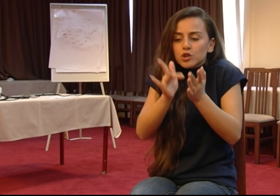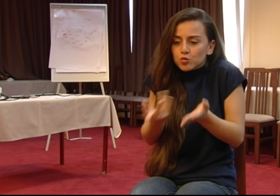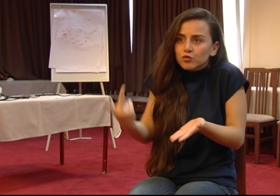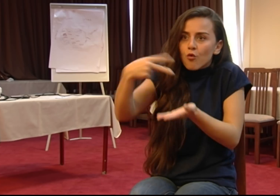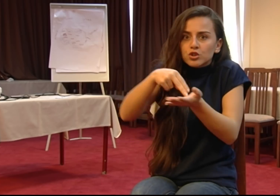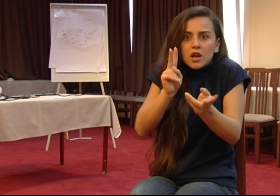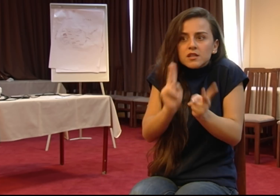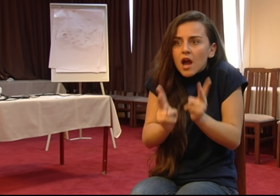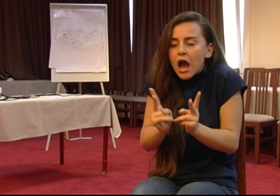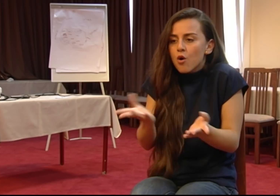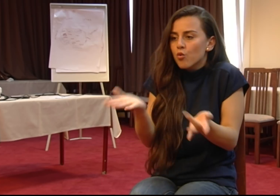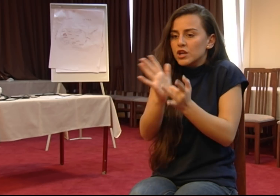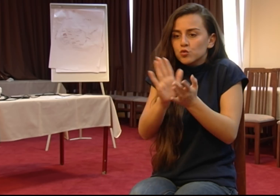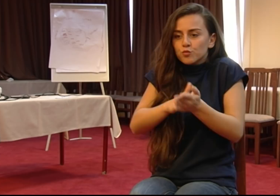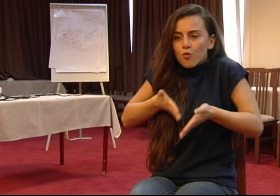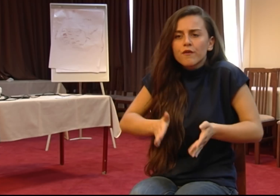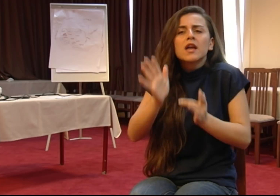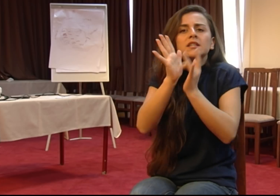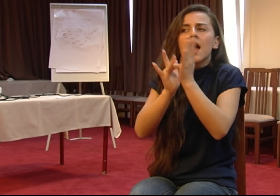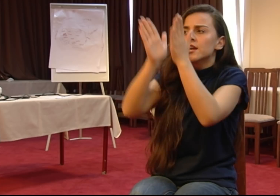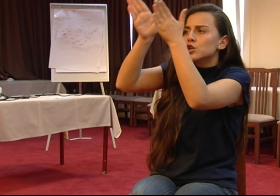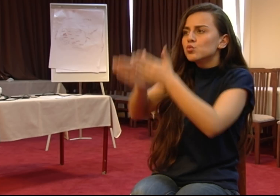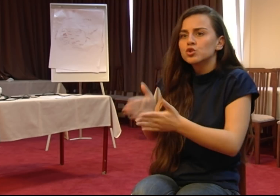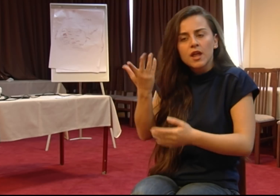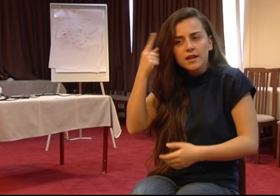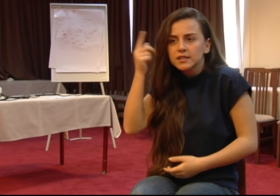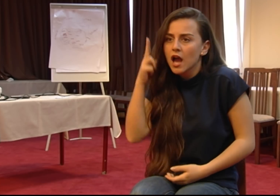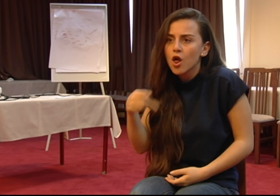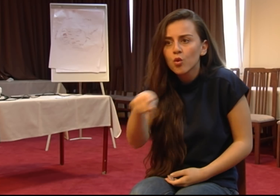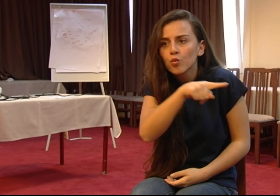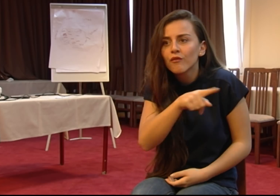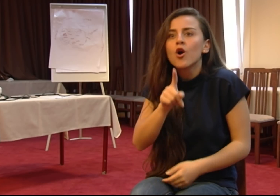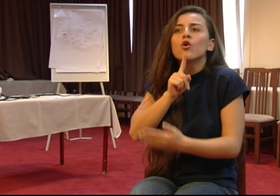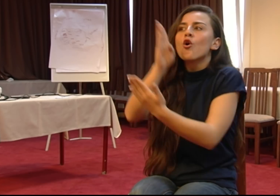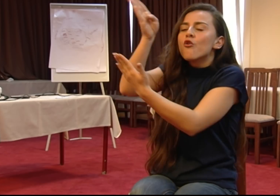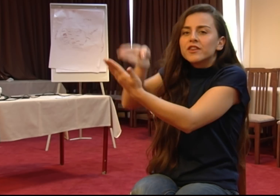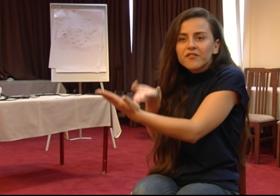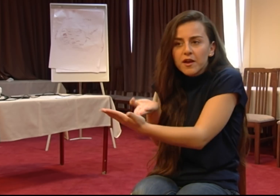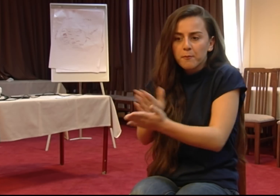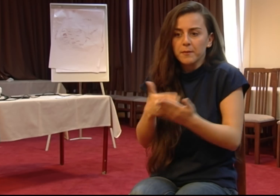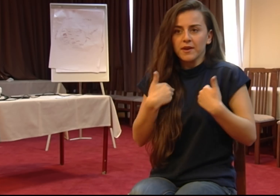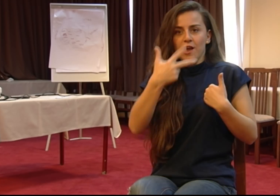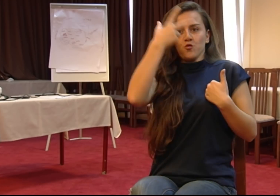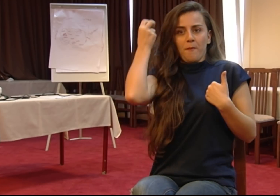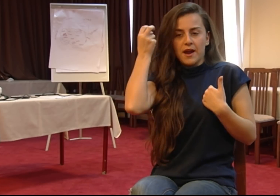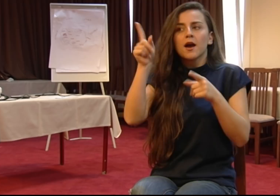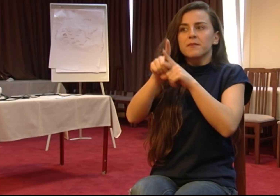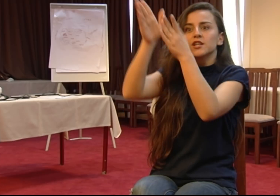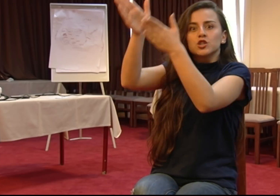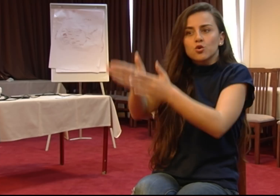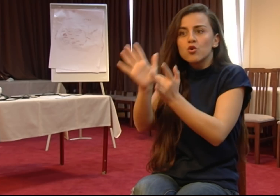прашувам. Што мислите, дали некој глув човек во Македонија знае за Господ Исус Христос? Кој бил? Што тој